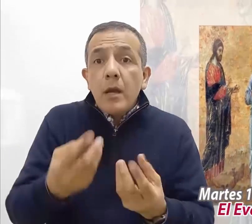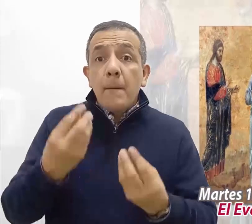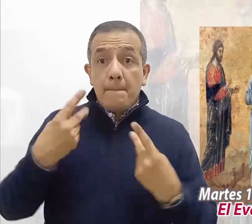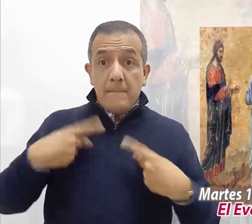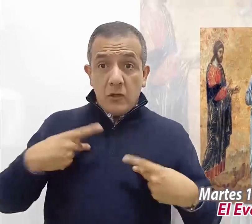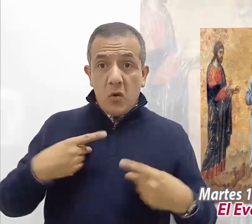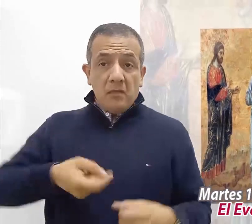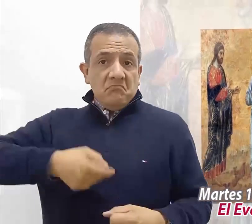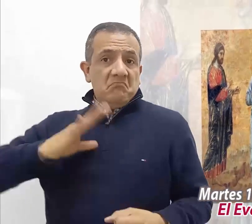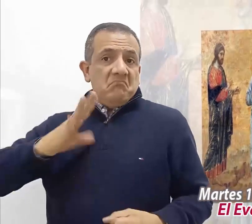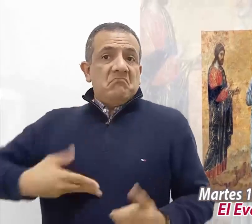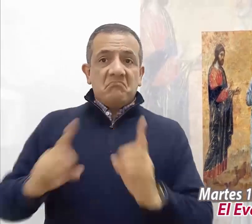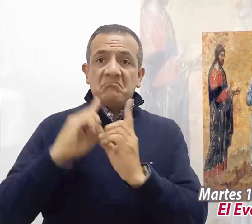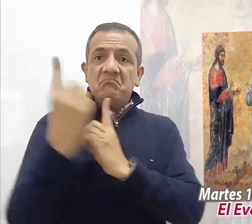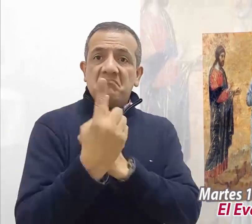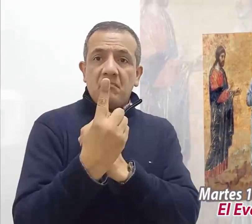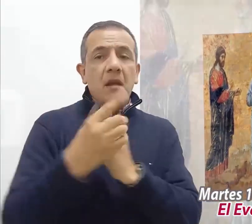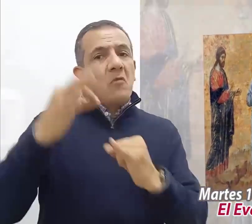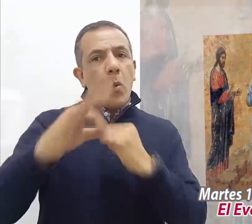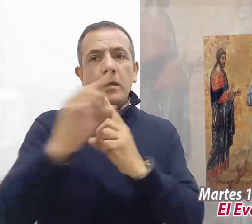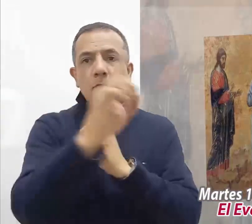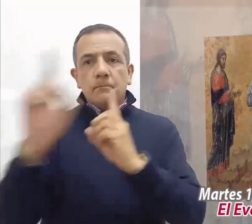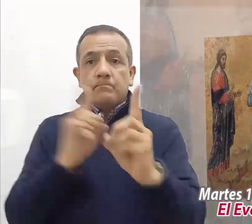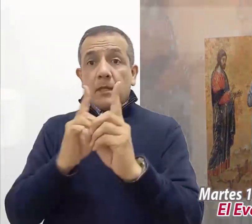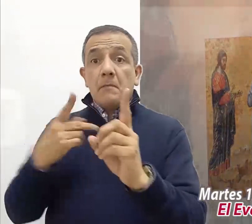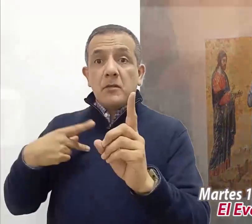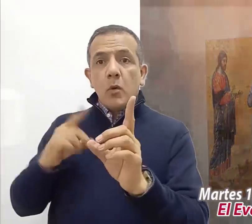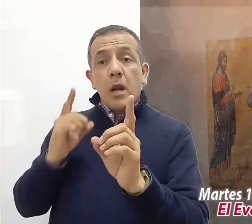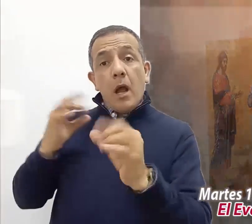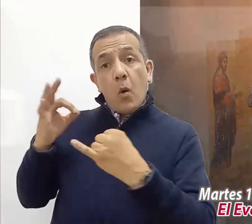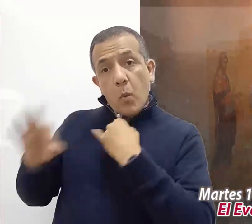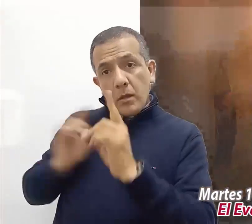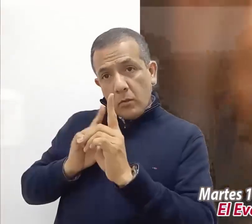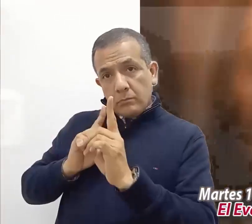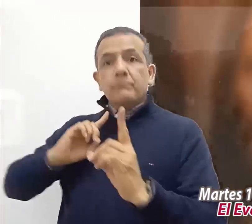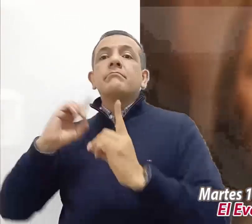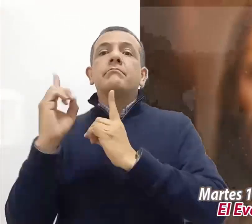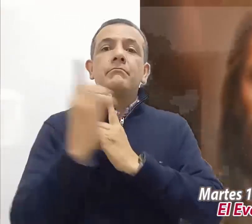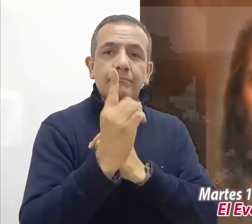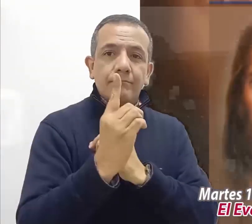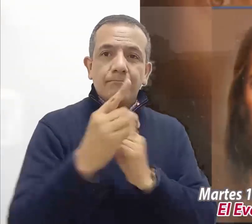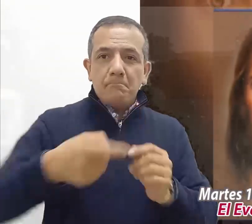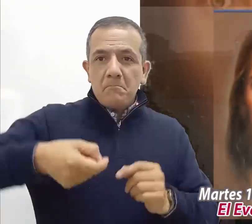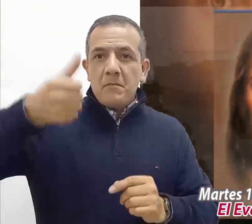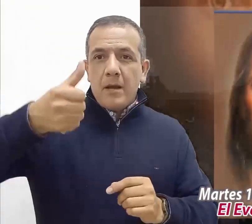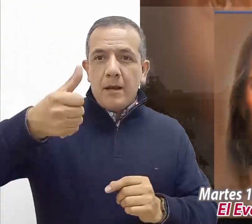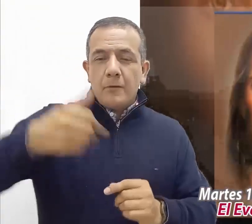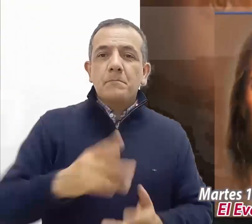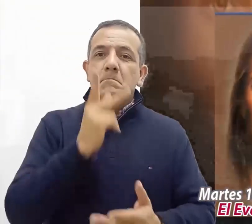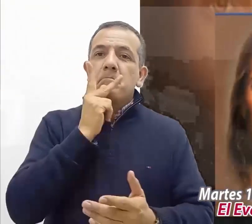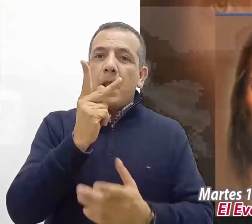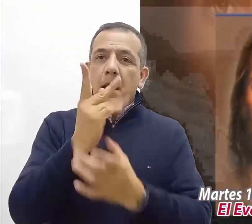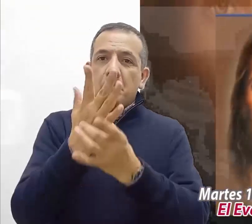serán últimos y muchos últimos primeros. Palabra del Señor. Hay